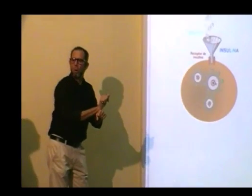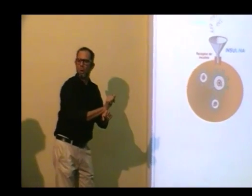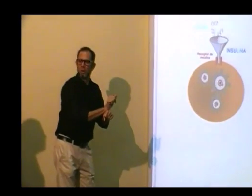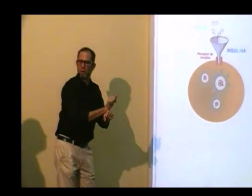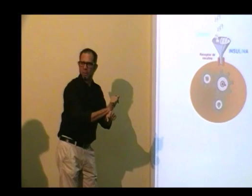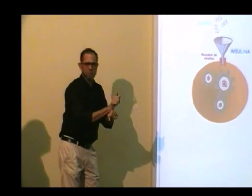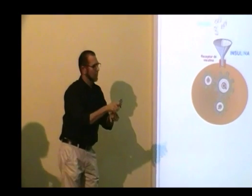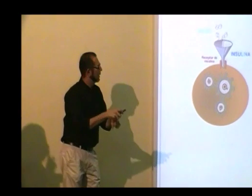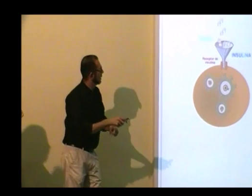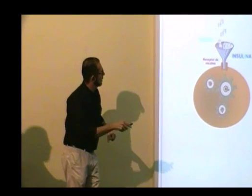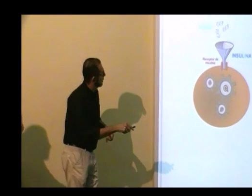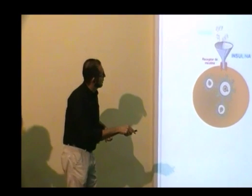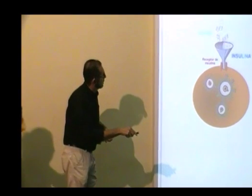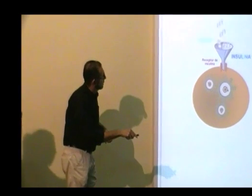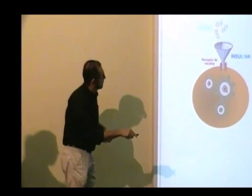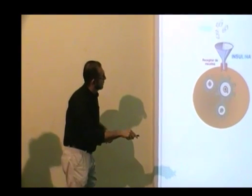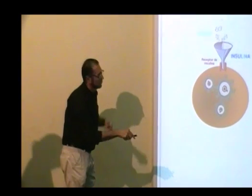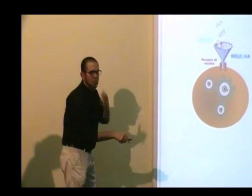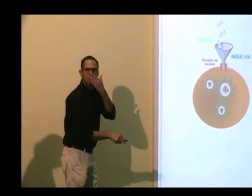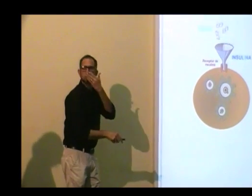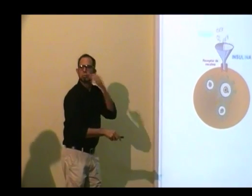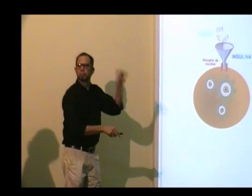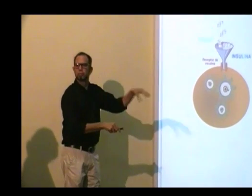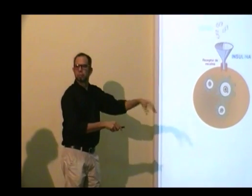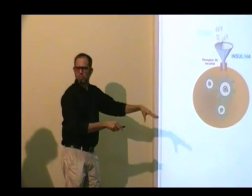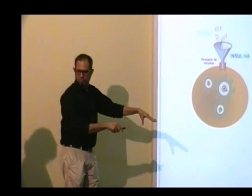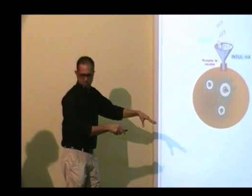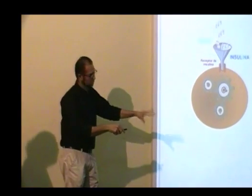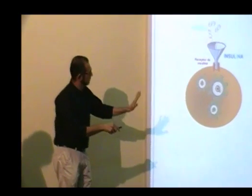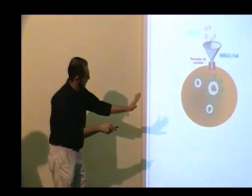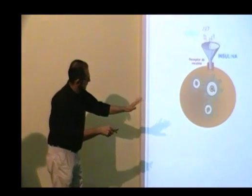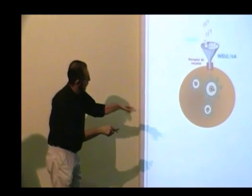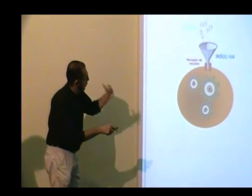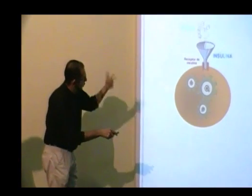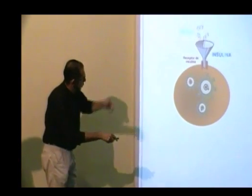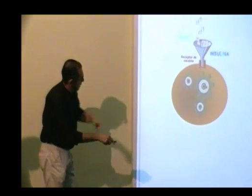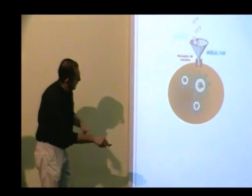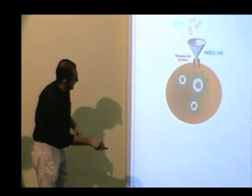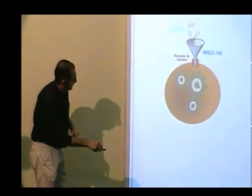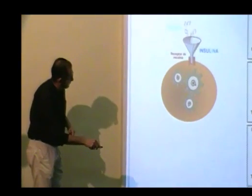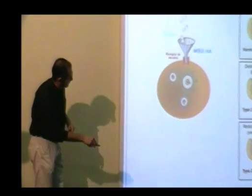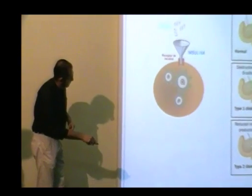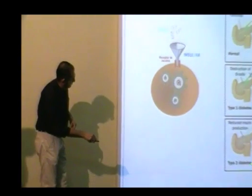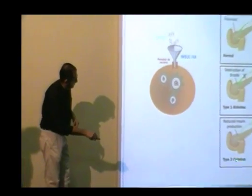Ele para. O pâncreas para de fazer insulina, para de fabricar insulina.